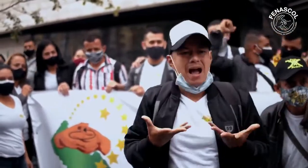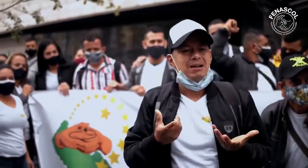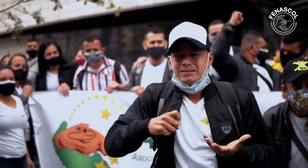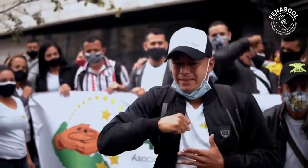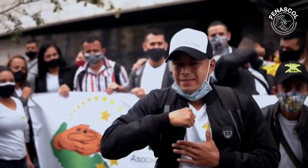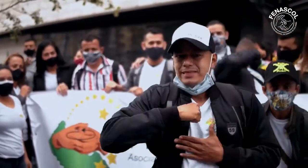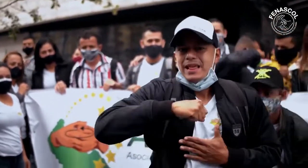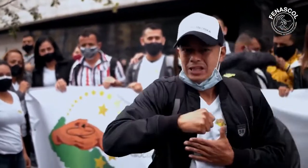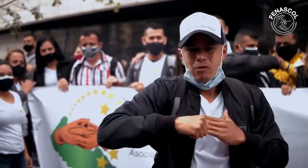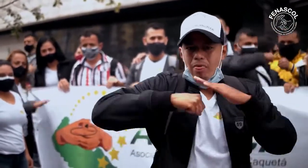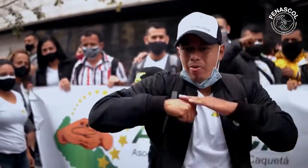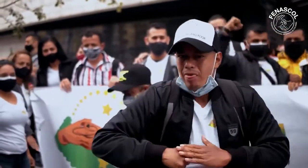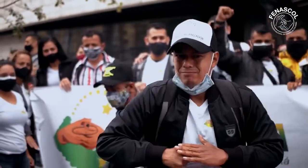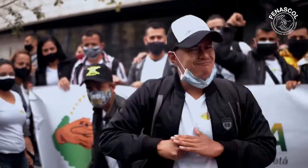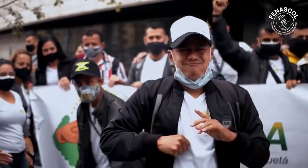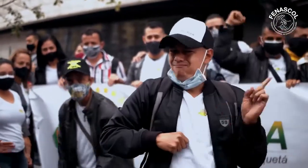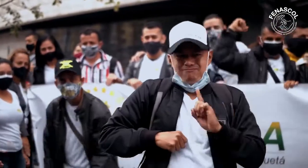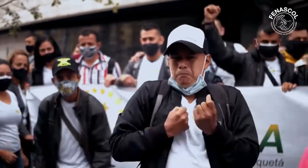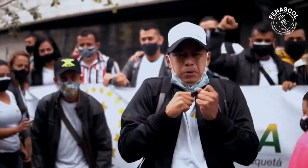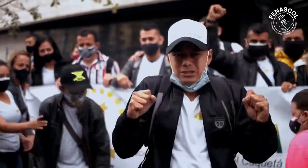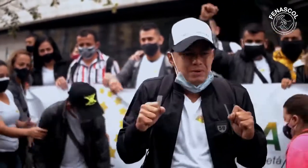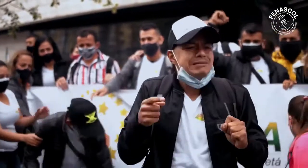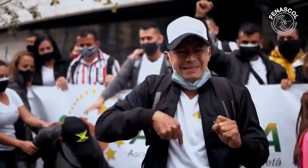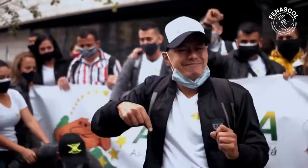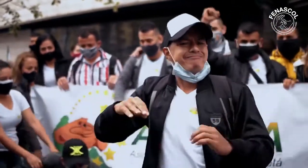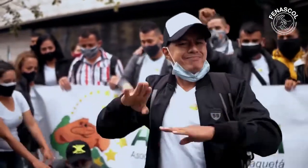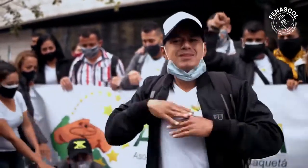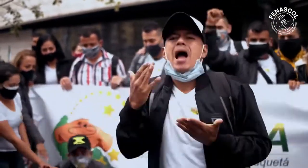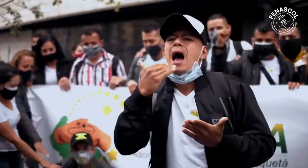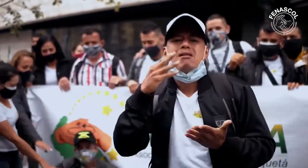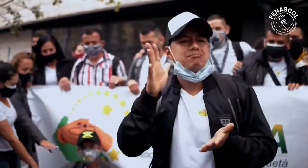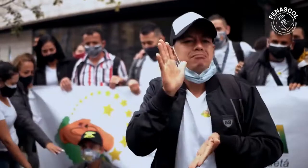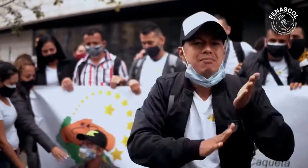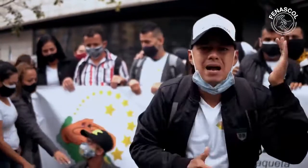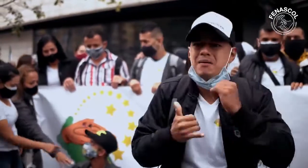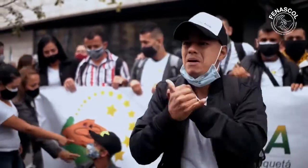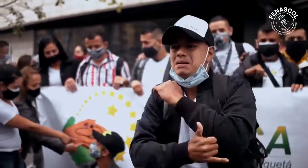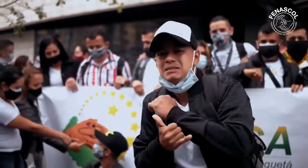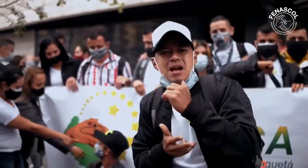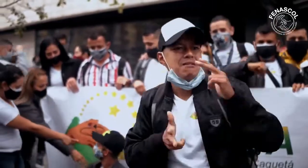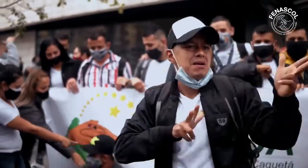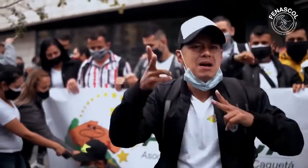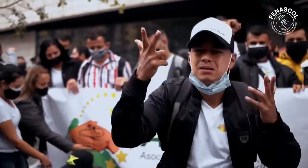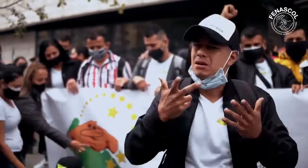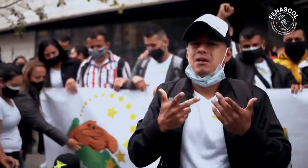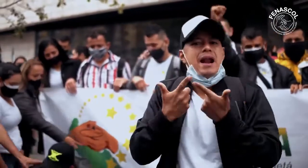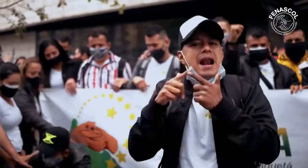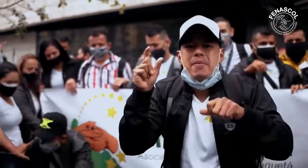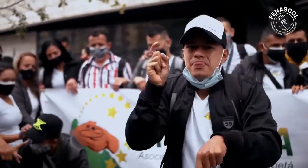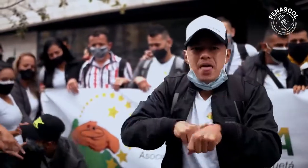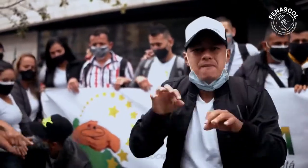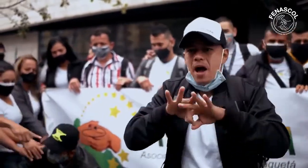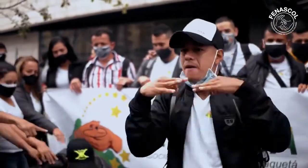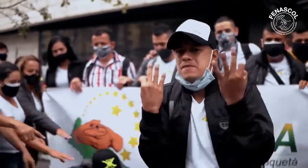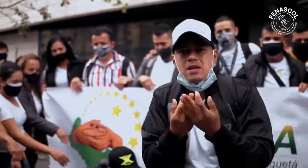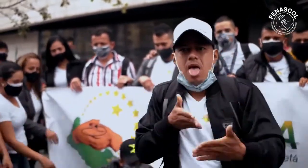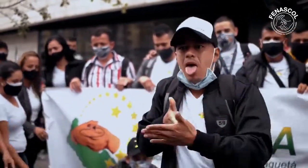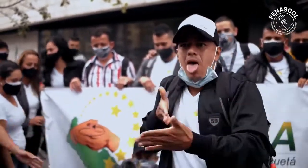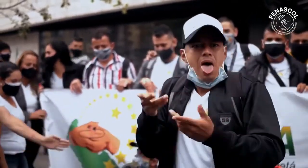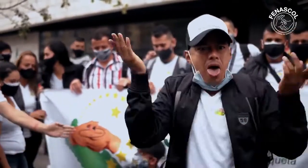país, luchando por nuestros derechos, para que se nos dé el acceso a la licencia de conducción, a la libre movilidad, a no